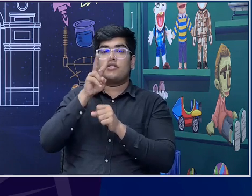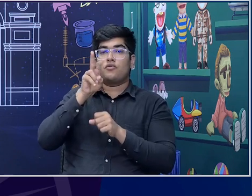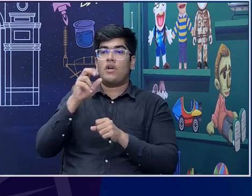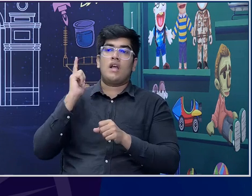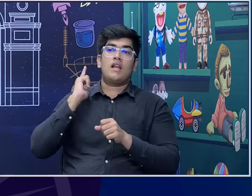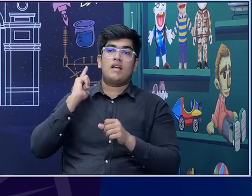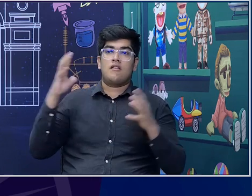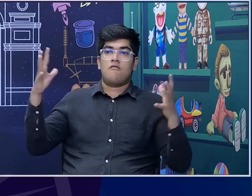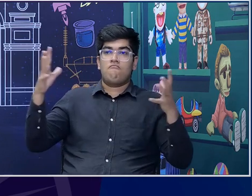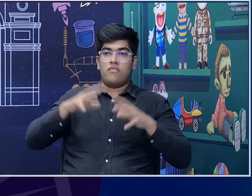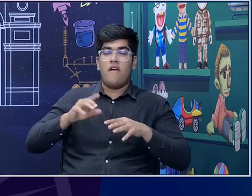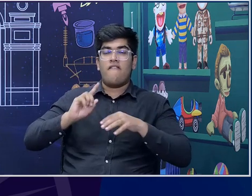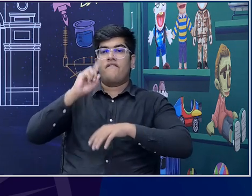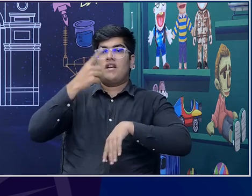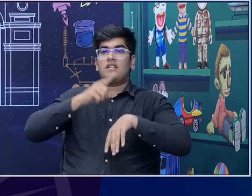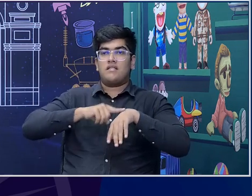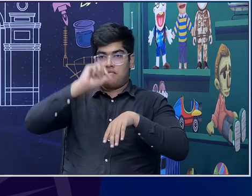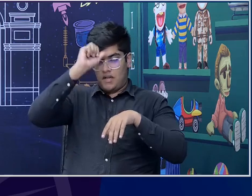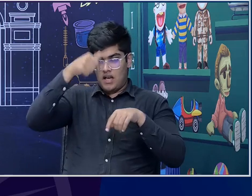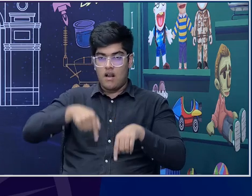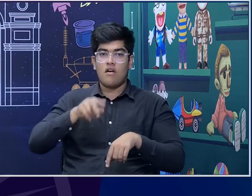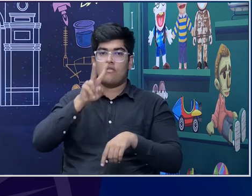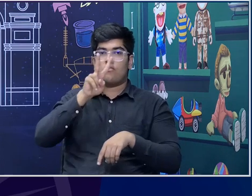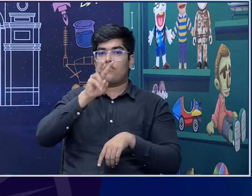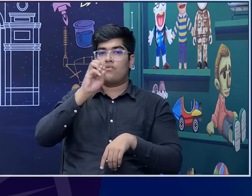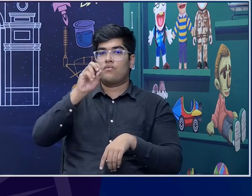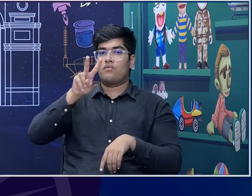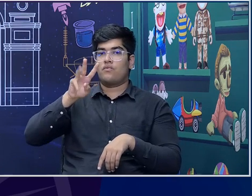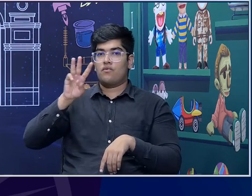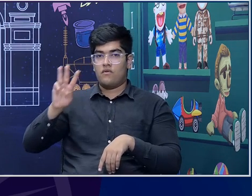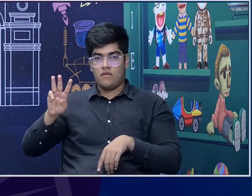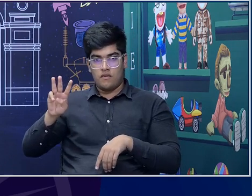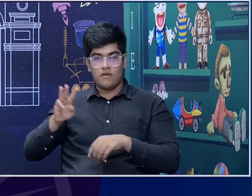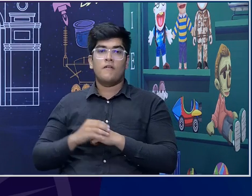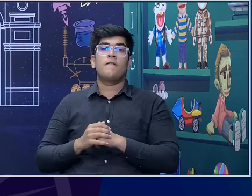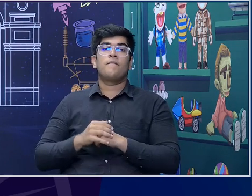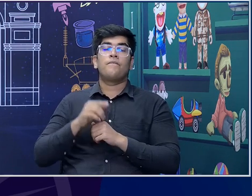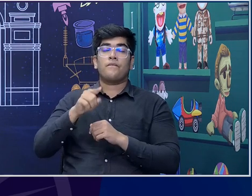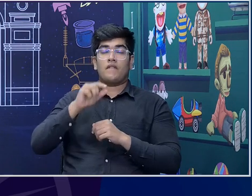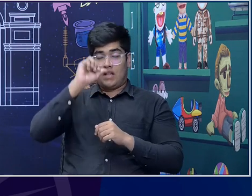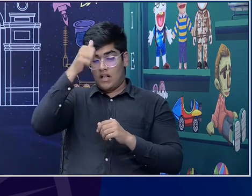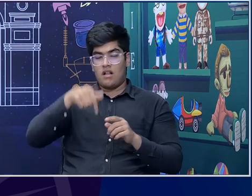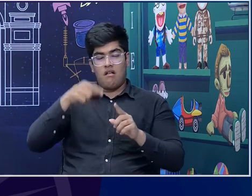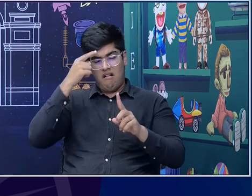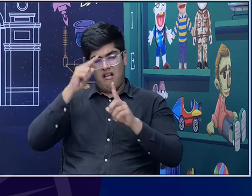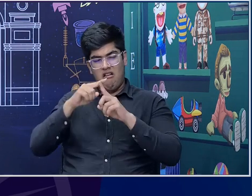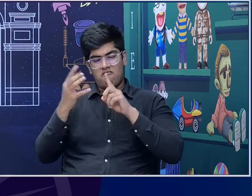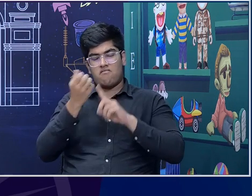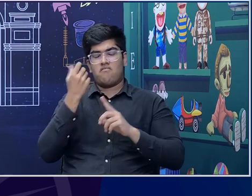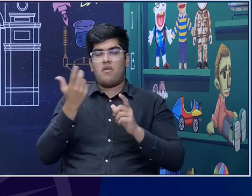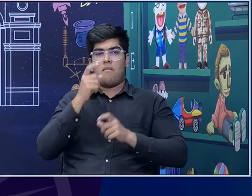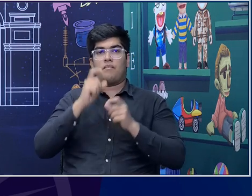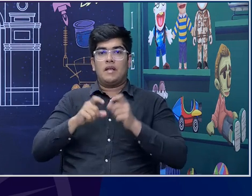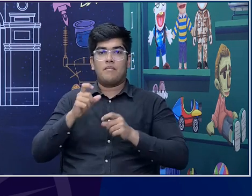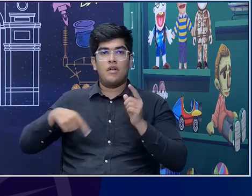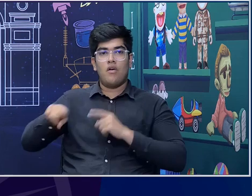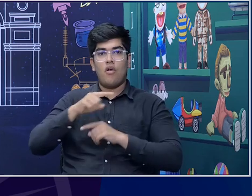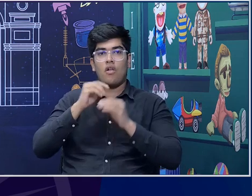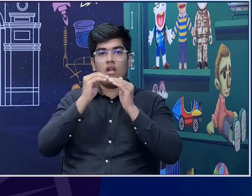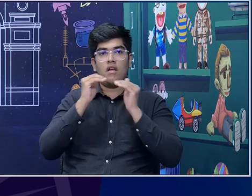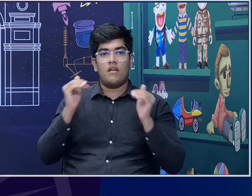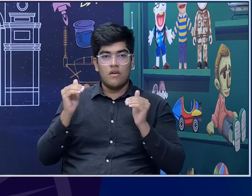Leaders Summit for the first time in the country in 2023. A nation deeply committed to democracy and multilaterism.